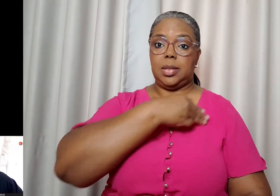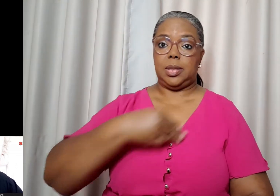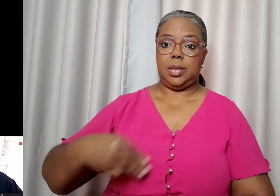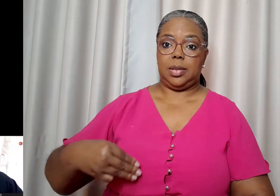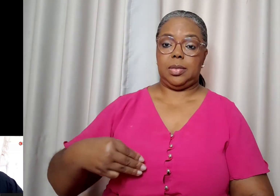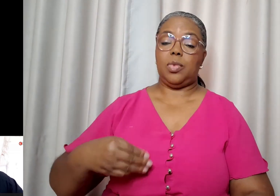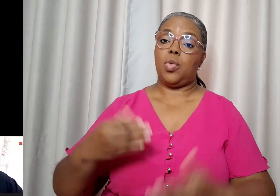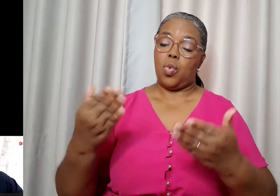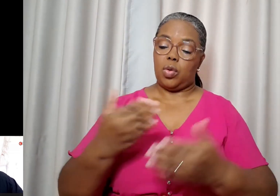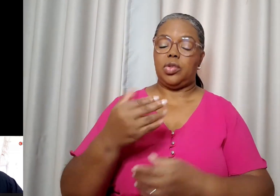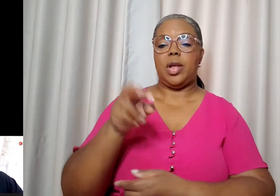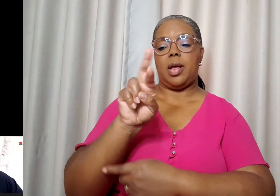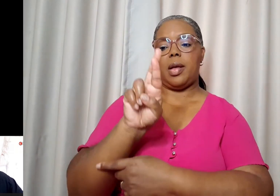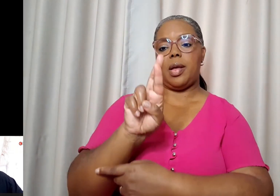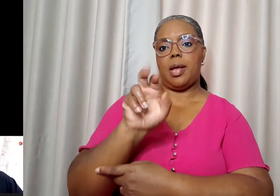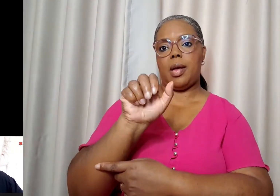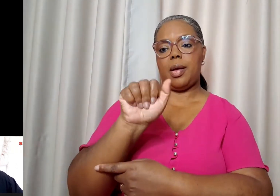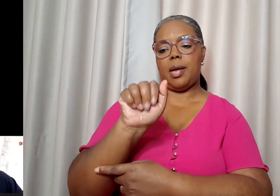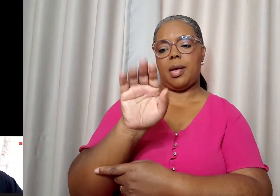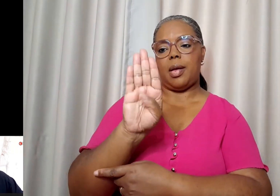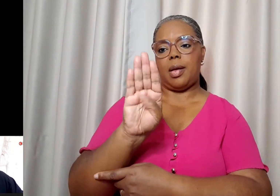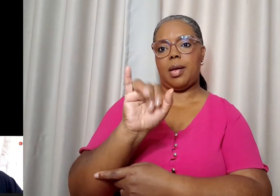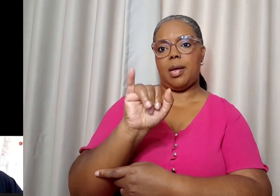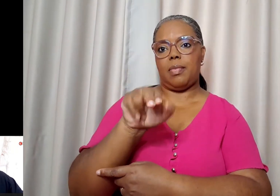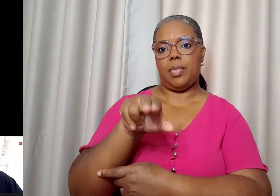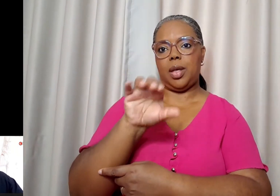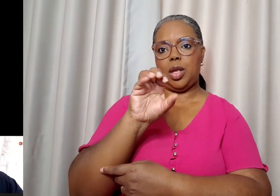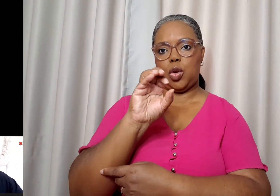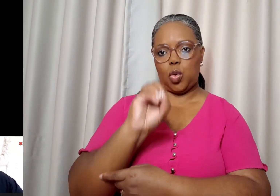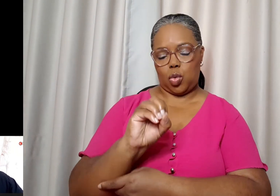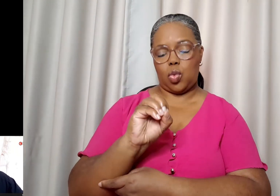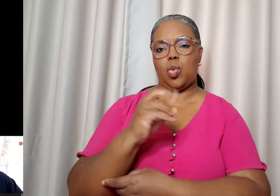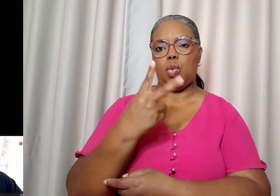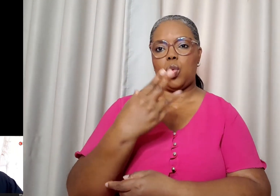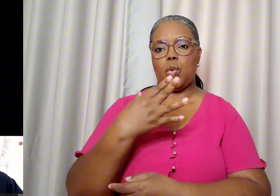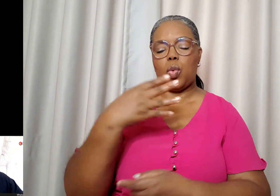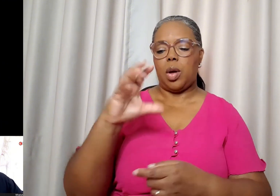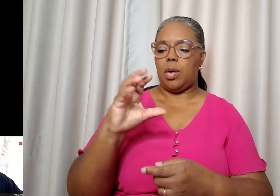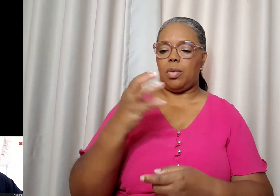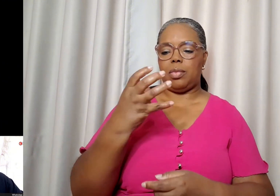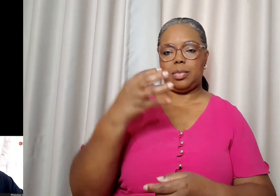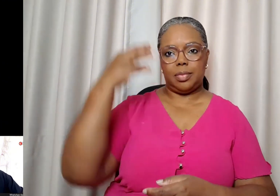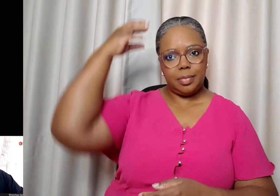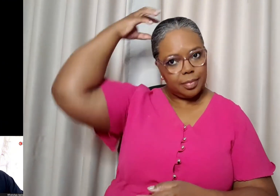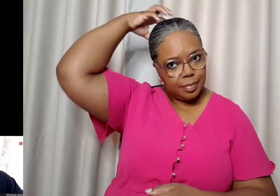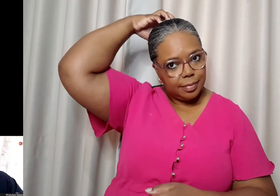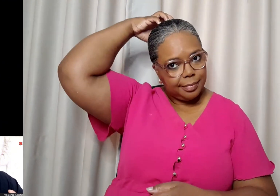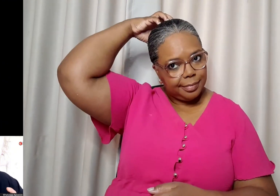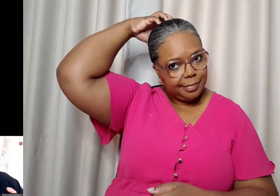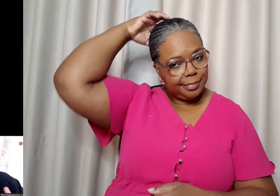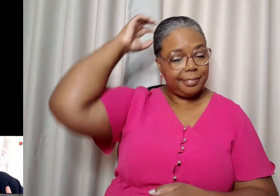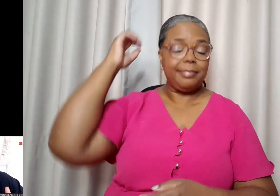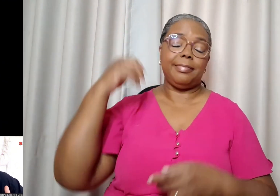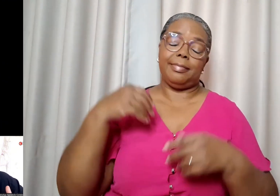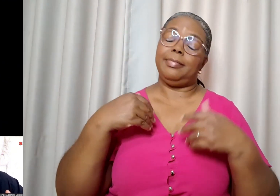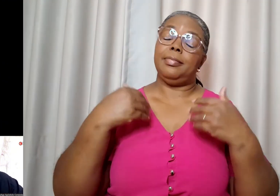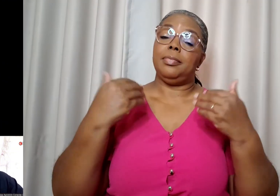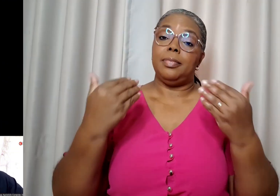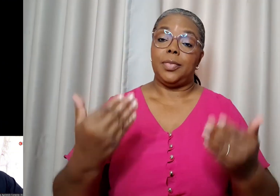rabino, mas na época era rabi, que era mestre. Então, você tem